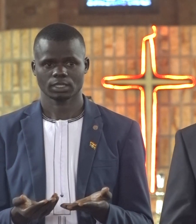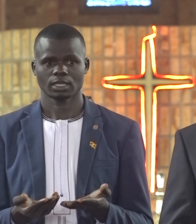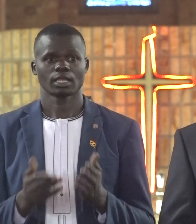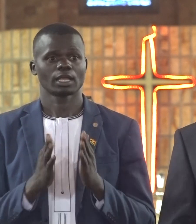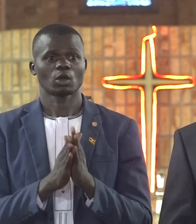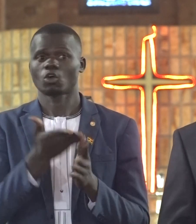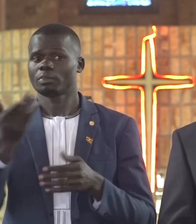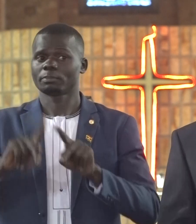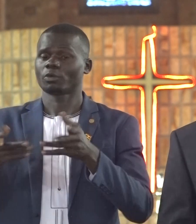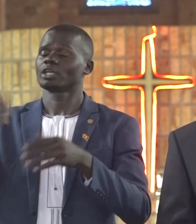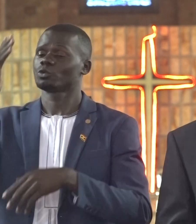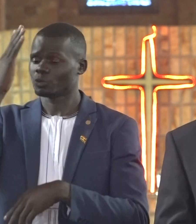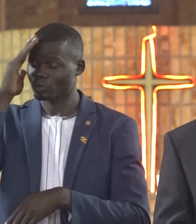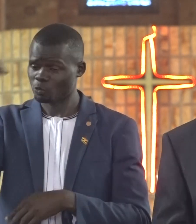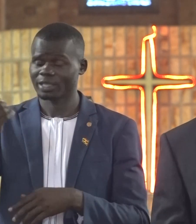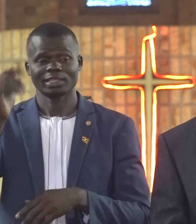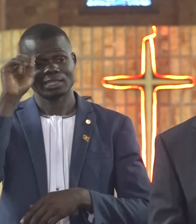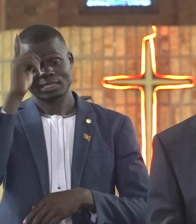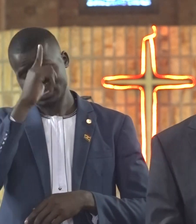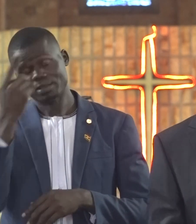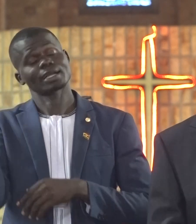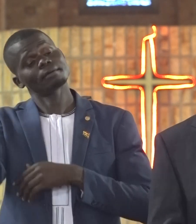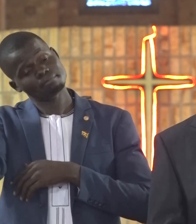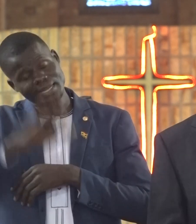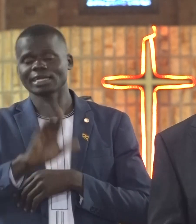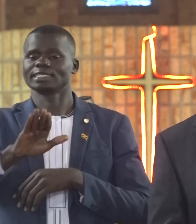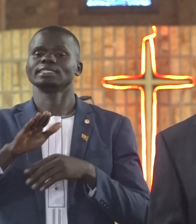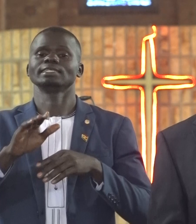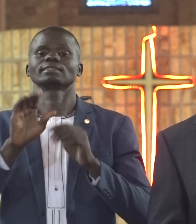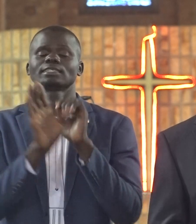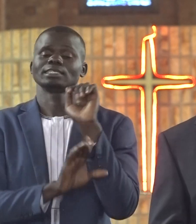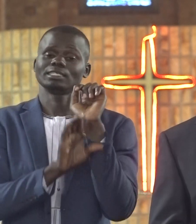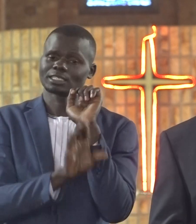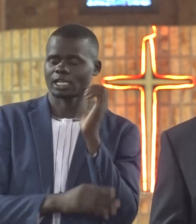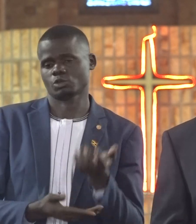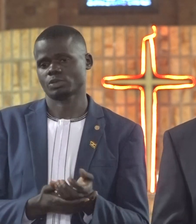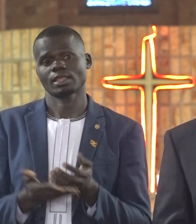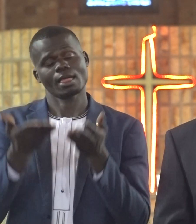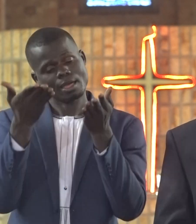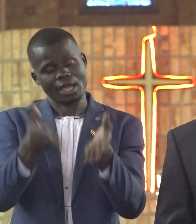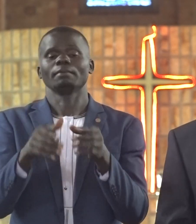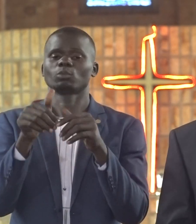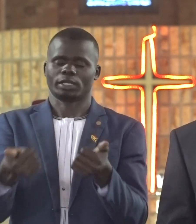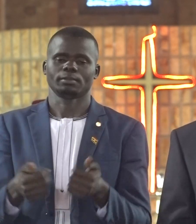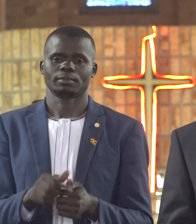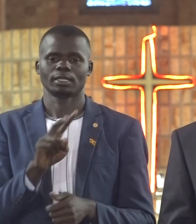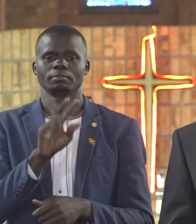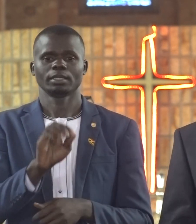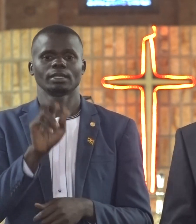Ndowooza ffenna abali wano tumanyi nti Omuteregga yadda mu nsi ye nga 22 Julayi 2024.